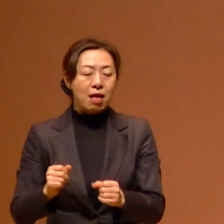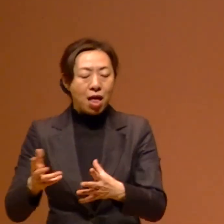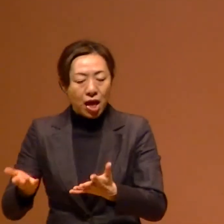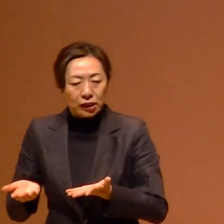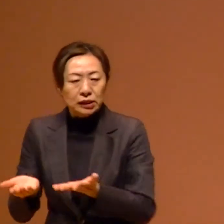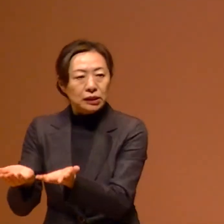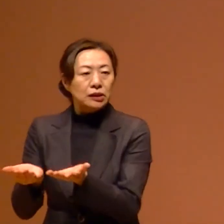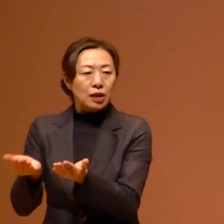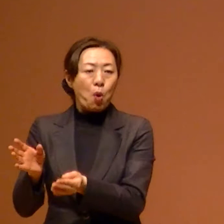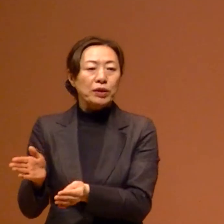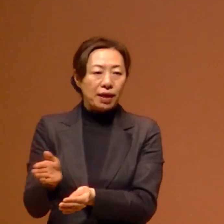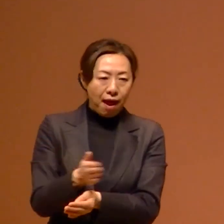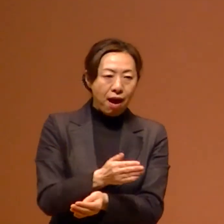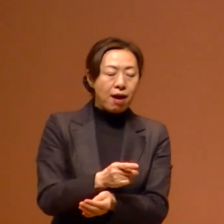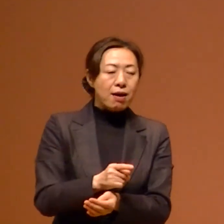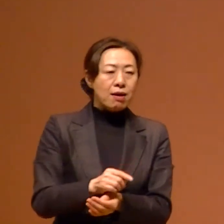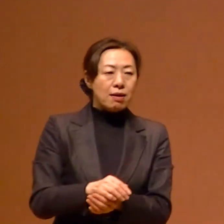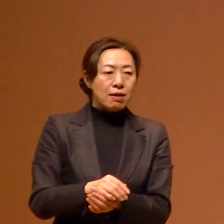起きました。